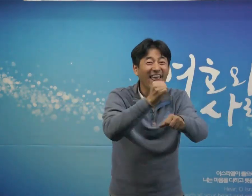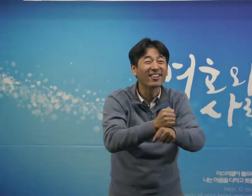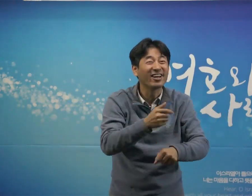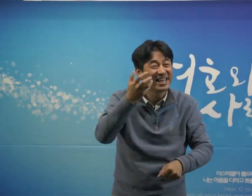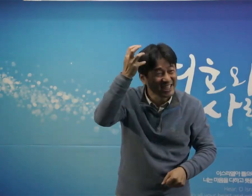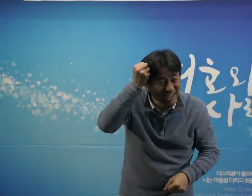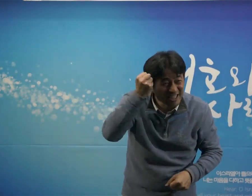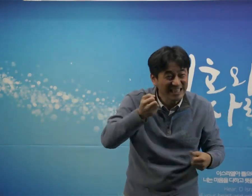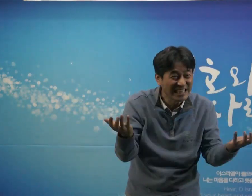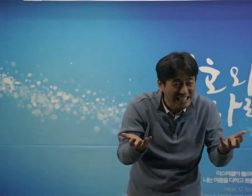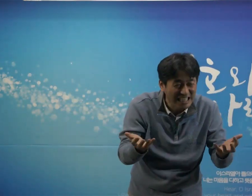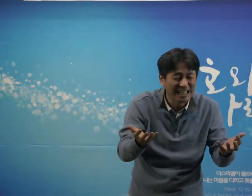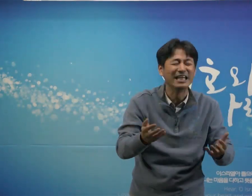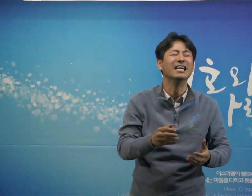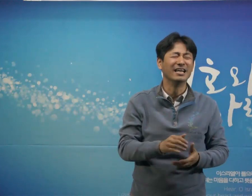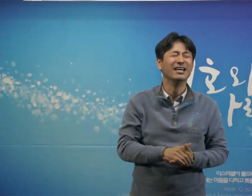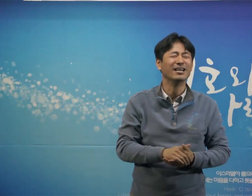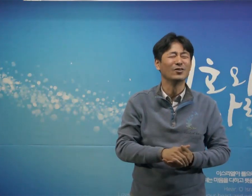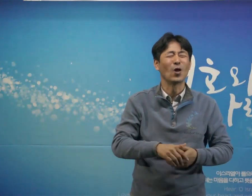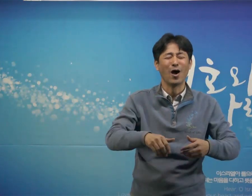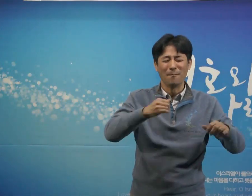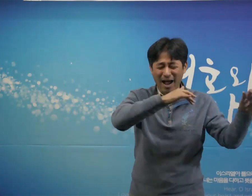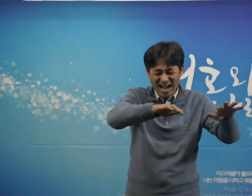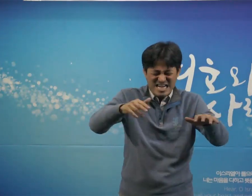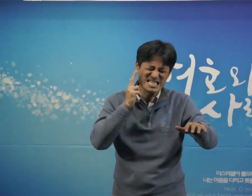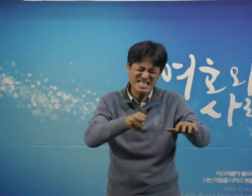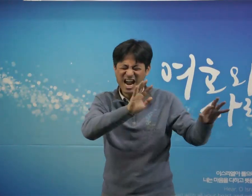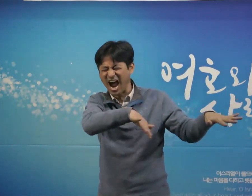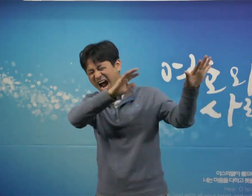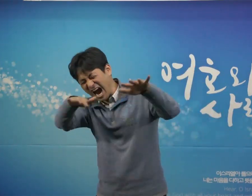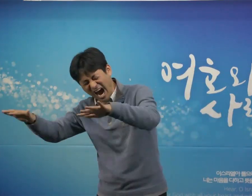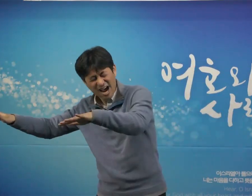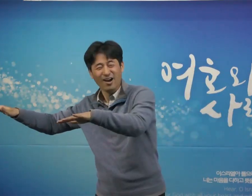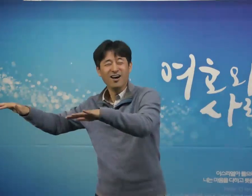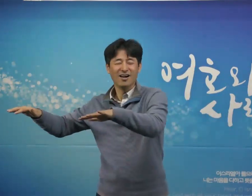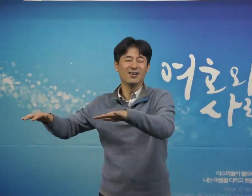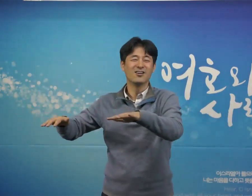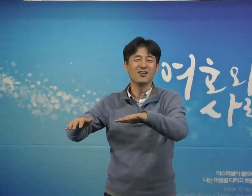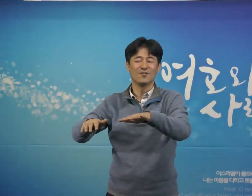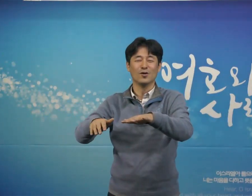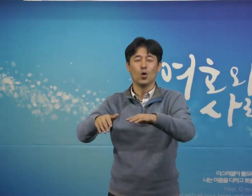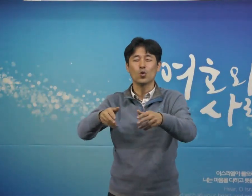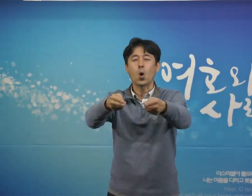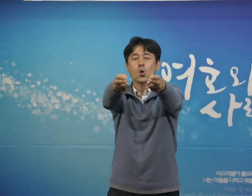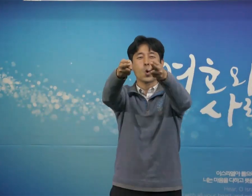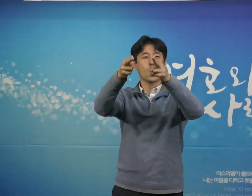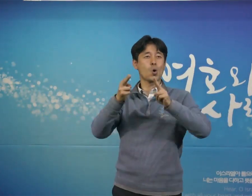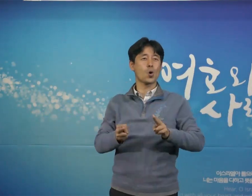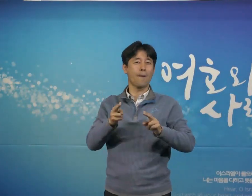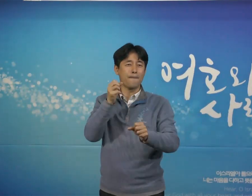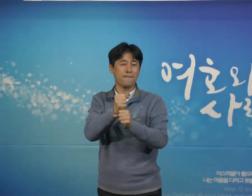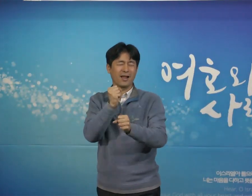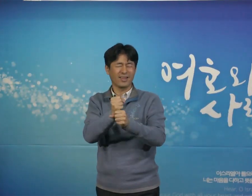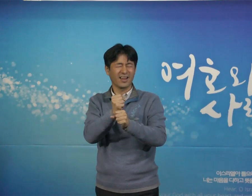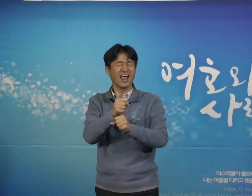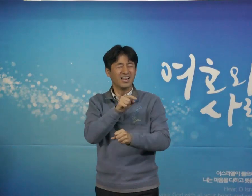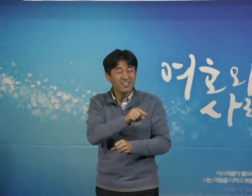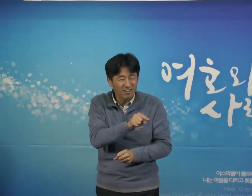애굽에서 그들이 가나안을 가을 동안 광야에 그런 홍해가 갈라지고 여러 가지